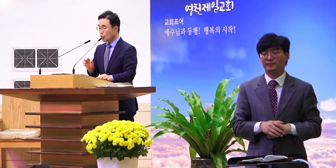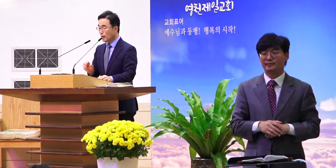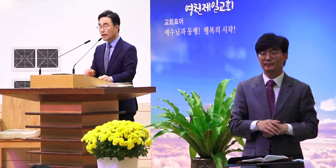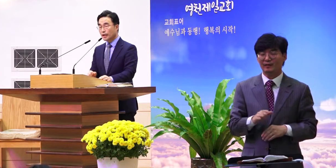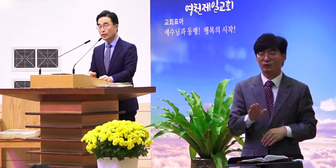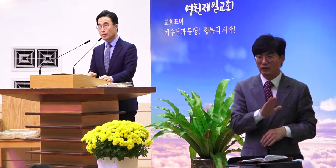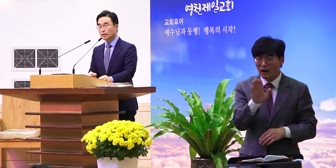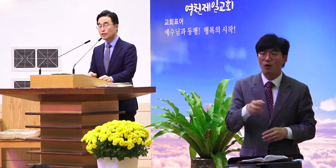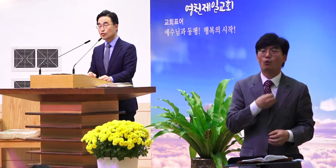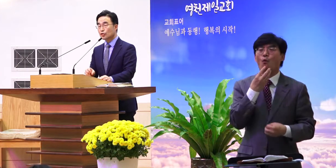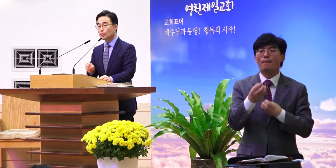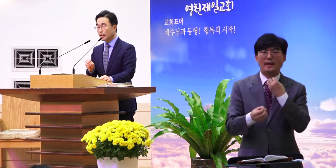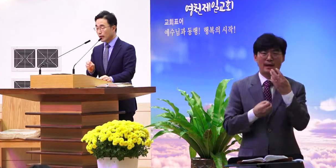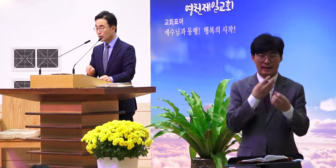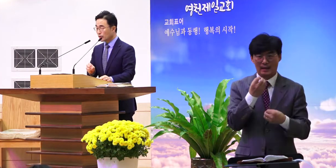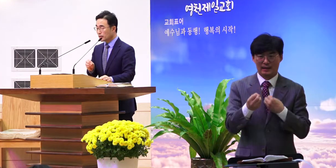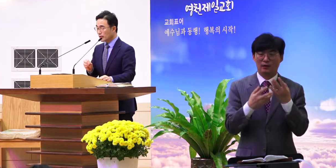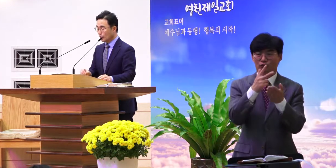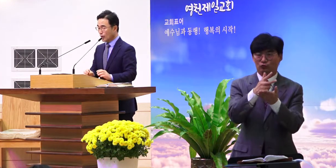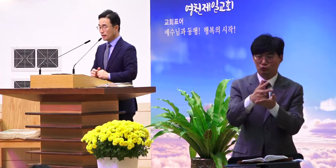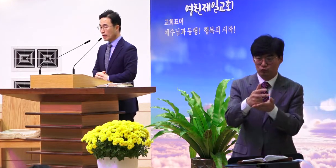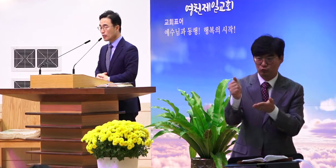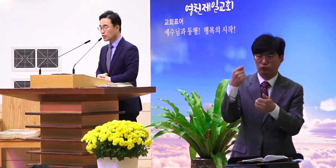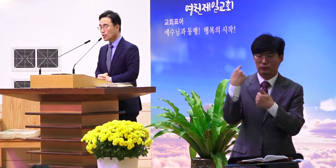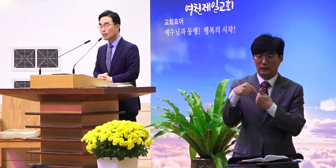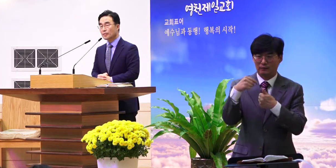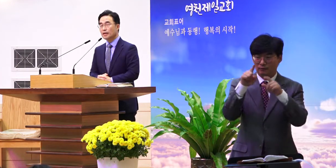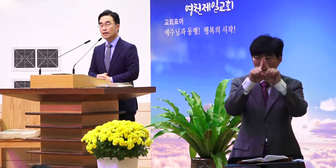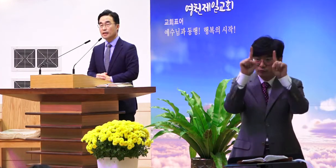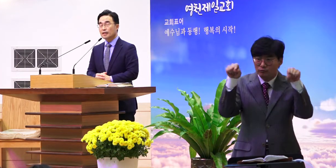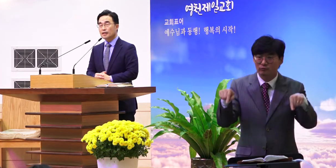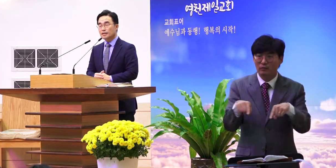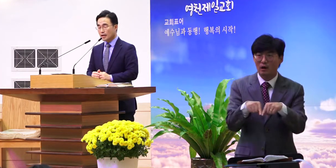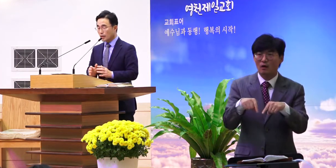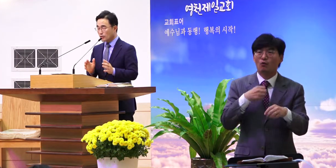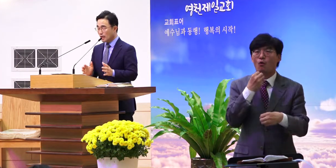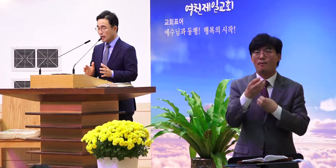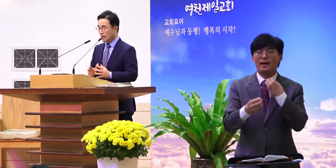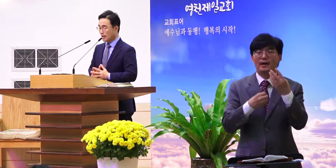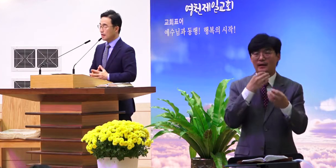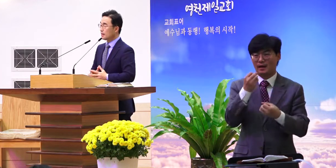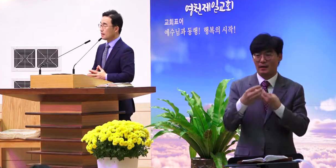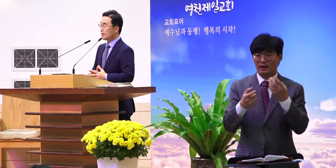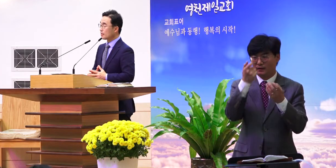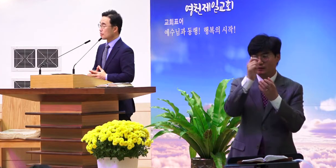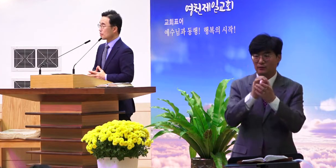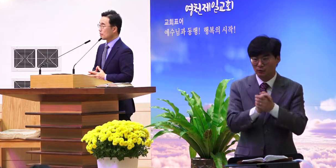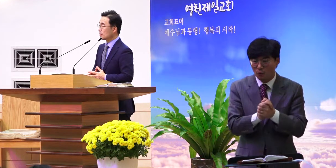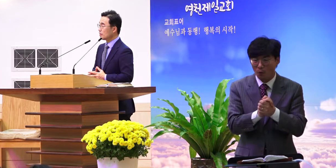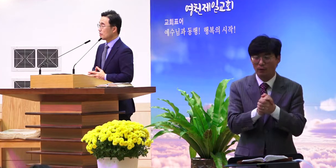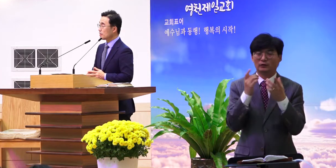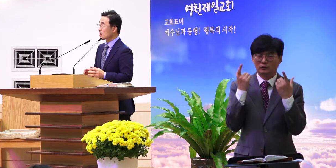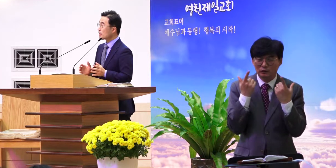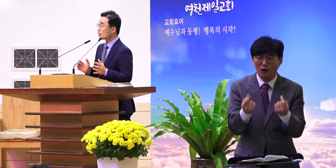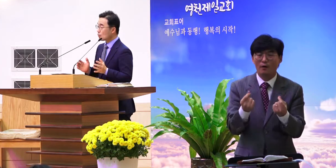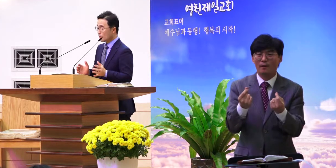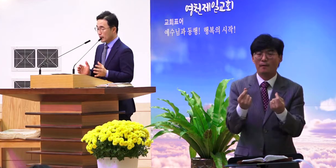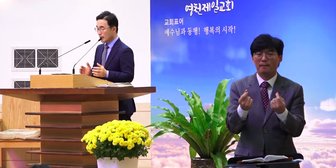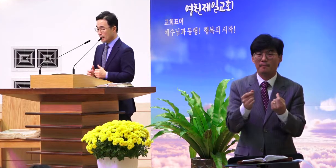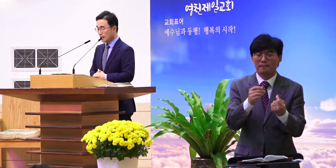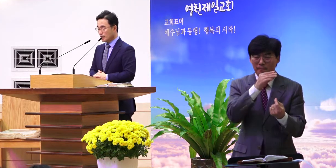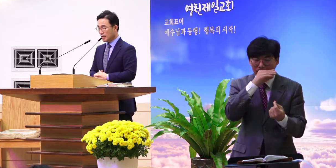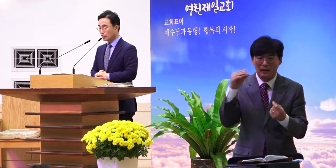그 고백의 내용, 그 주기도문의 내용, 너희들의 기도하는 내용처럼 제대로 살아라 하는 것이죠. 신앙생활